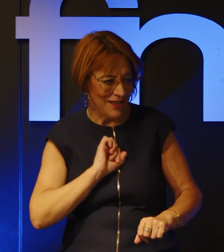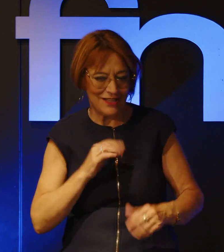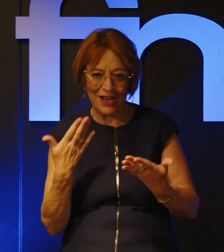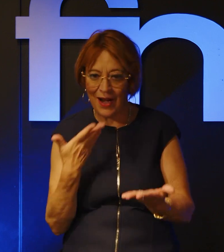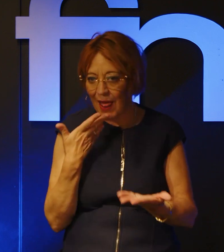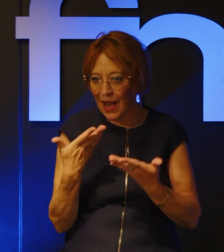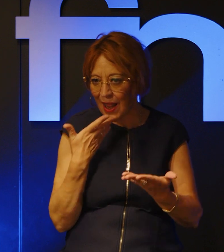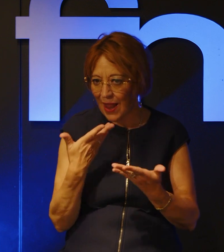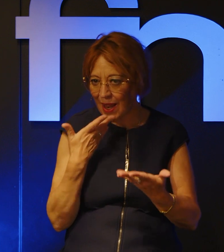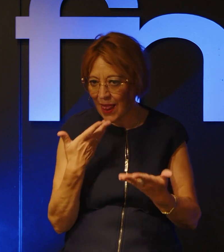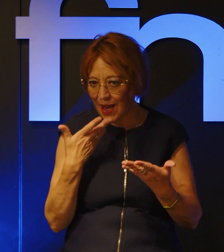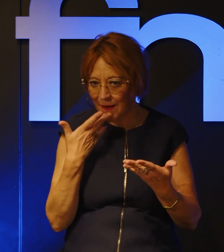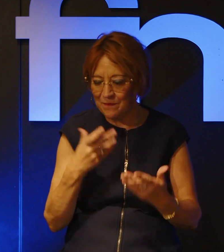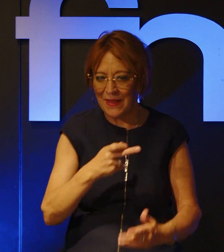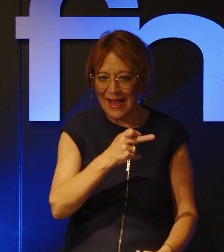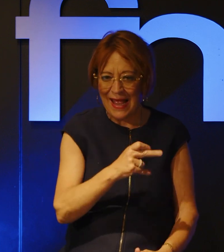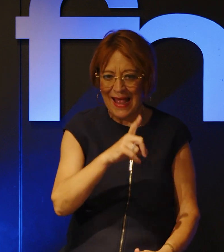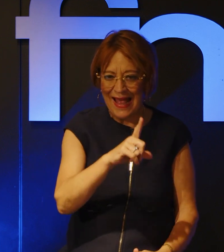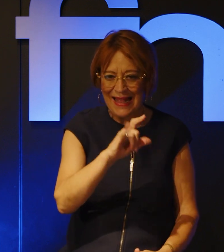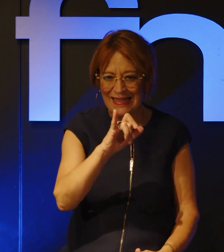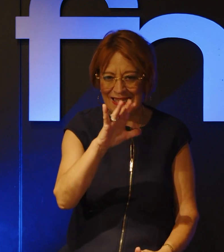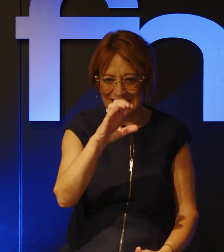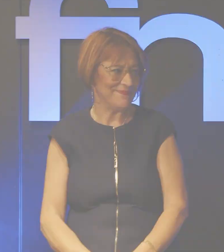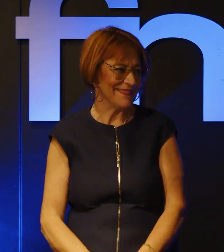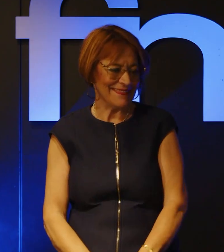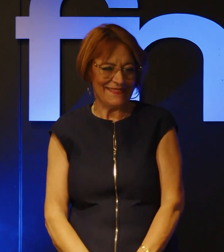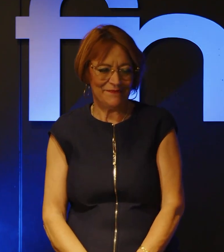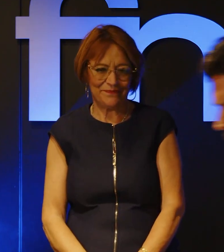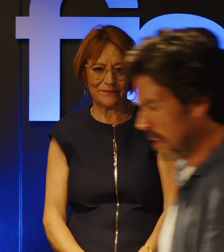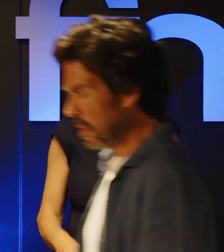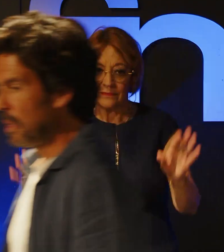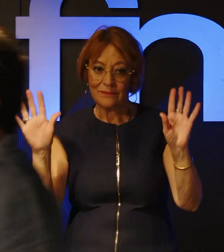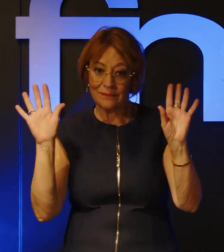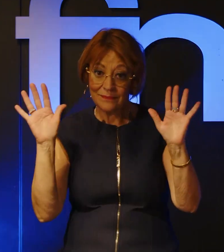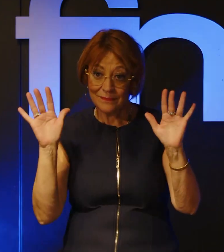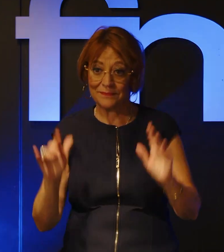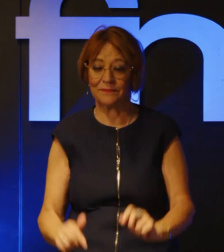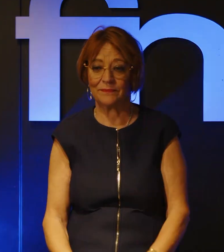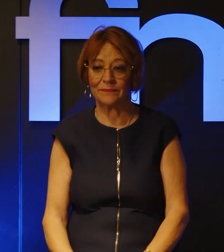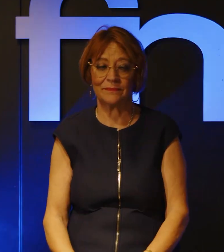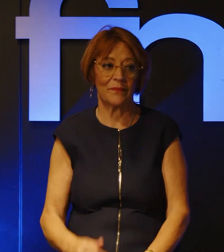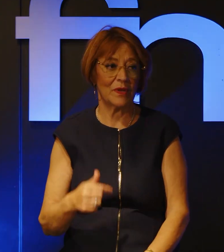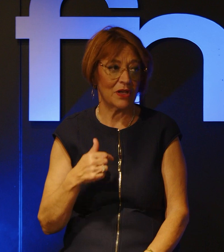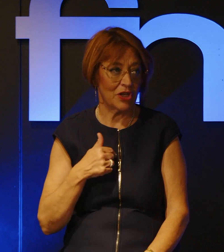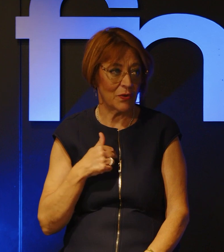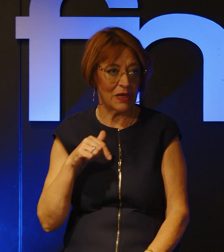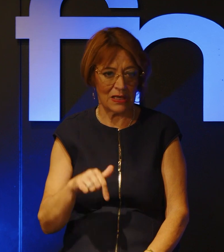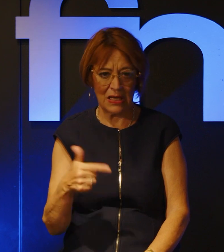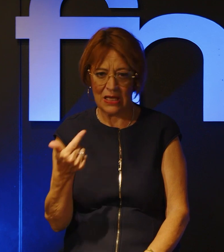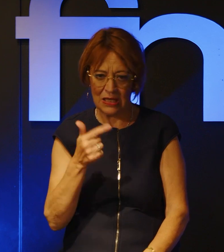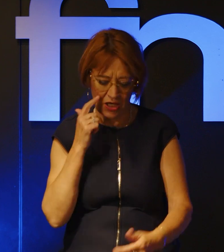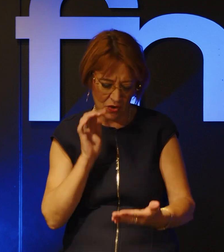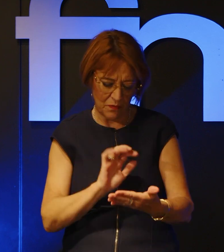esta conversa Alice Joana Gonçalves Olá Olá e eu Enei aqui um texto que